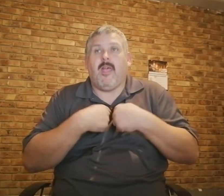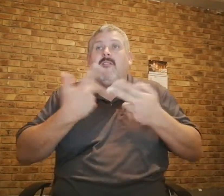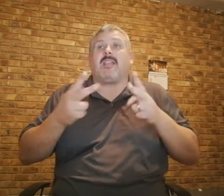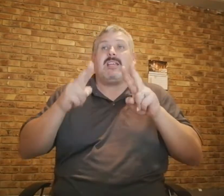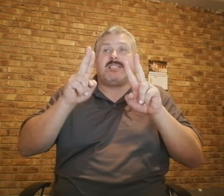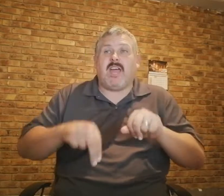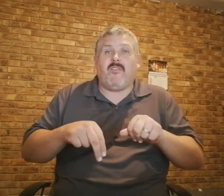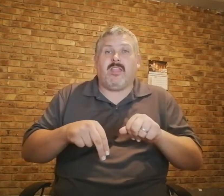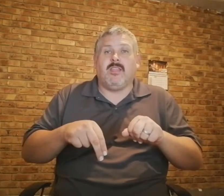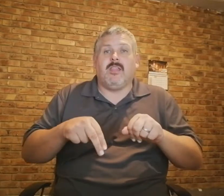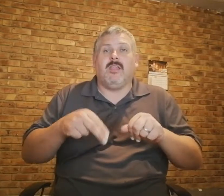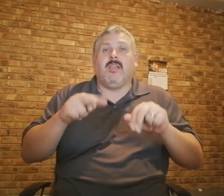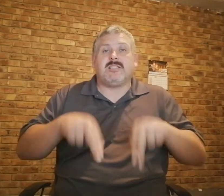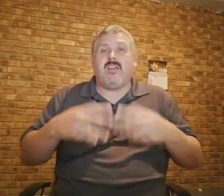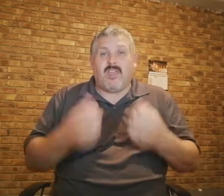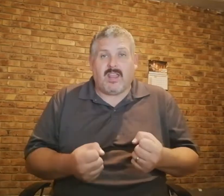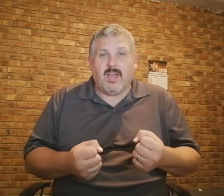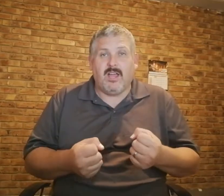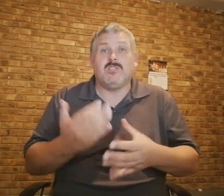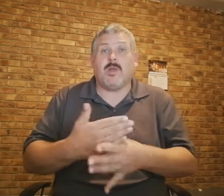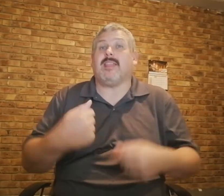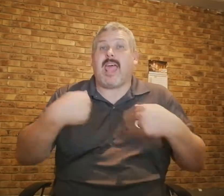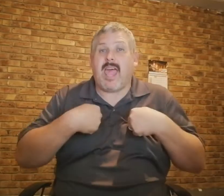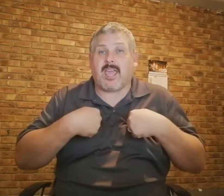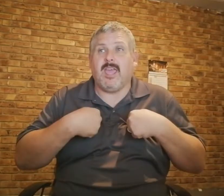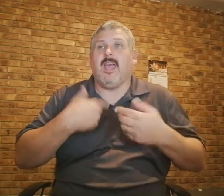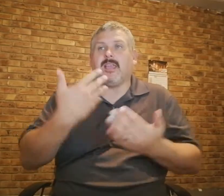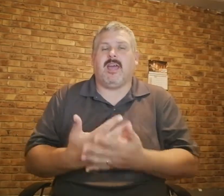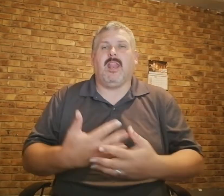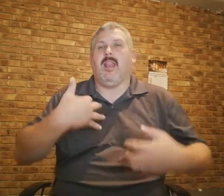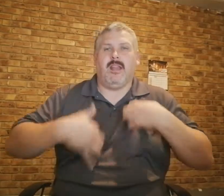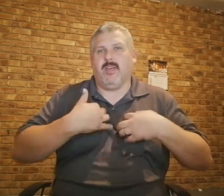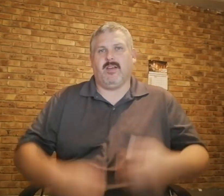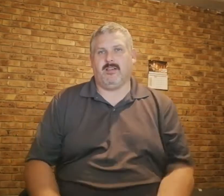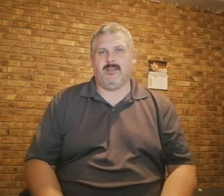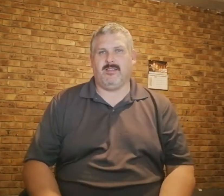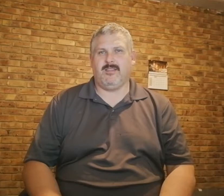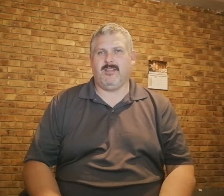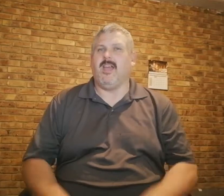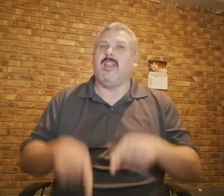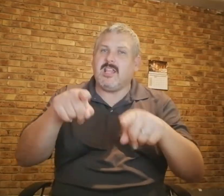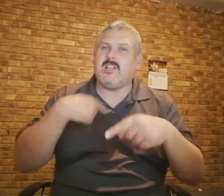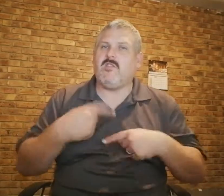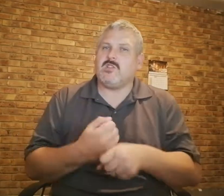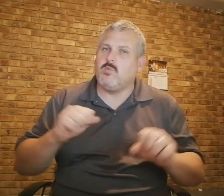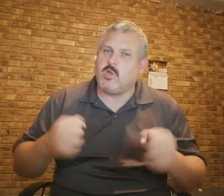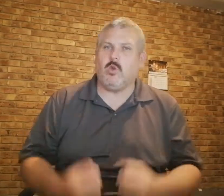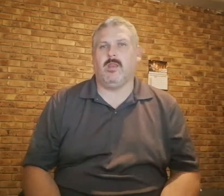Wat gestuif het. Stuif het, so dat ek kan lewe. Dit is wat ons moet doen.